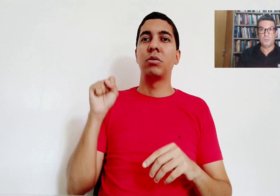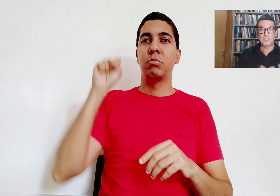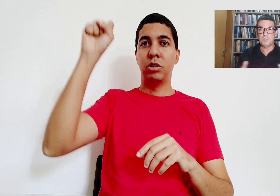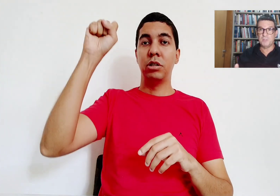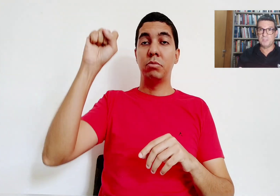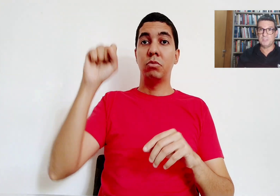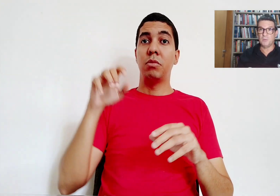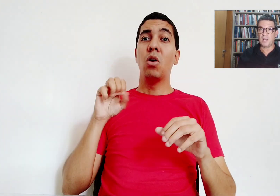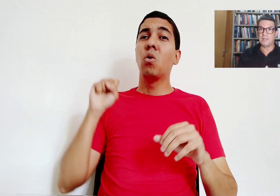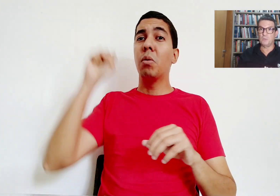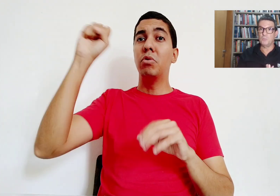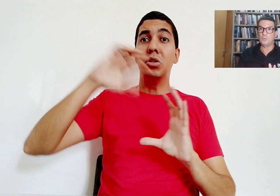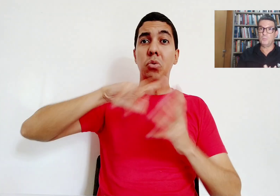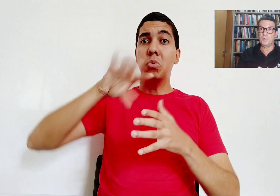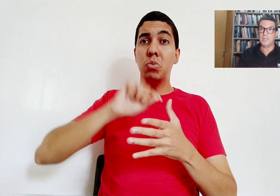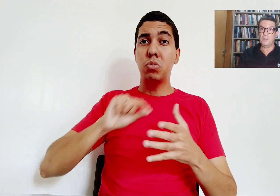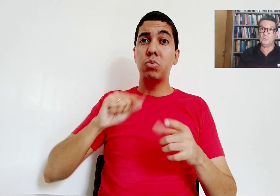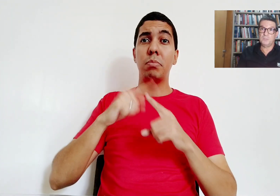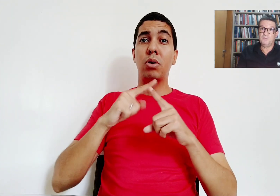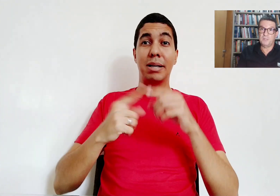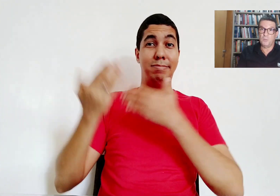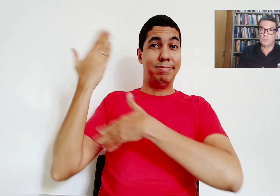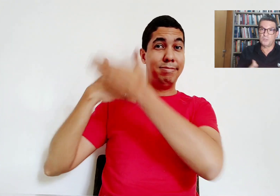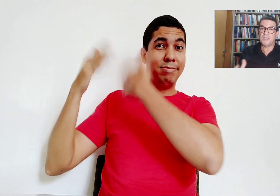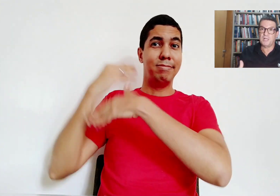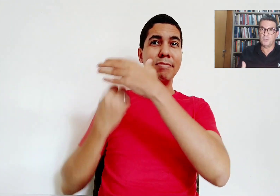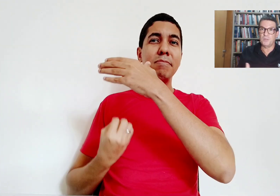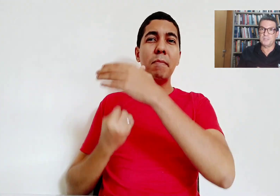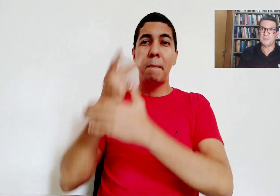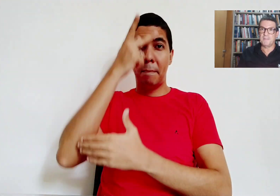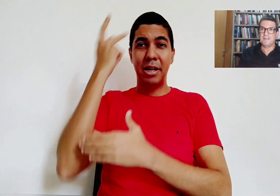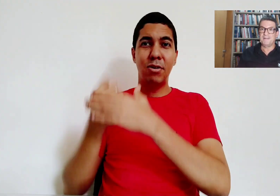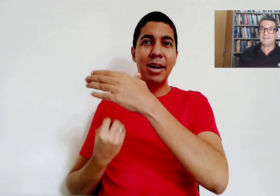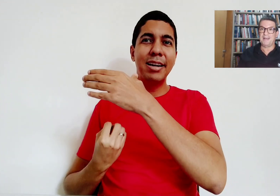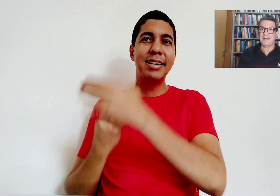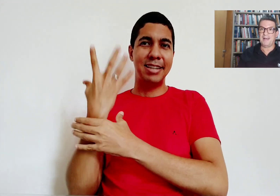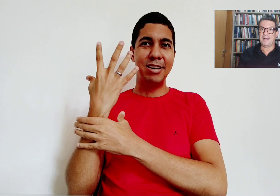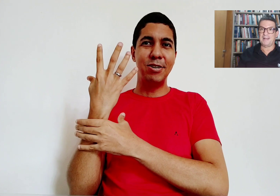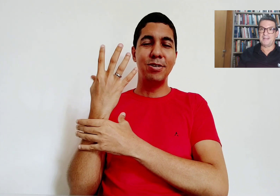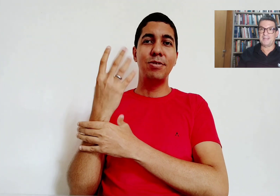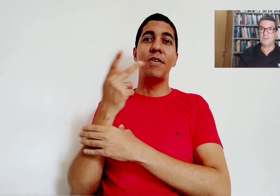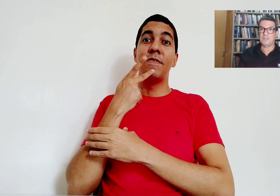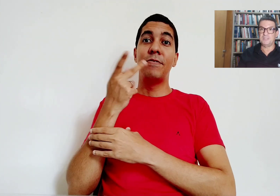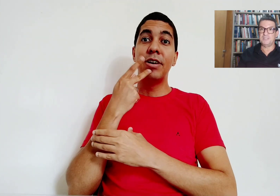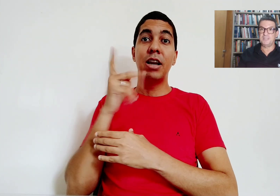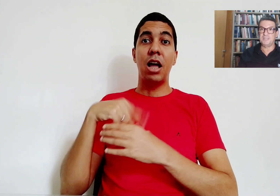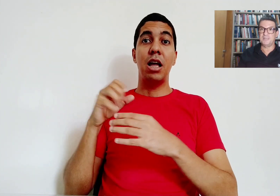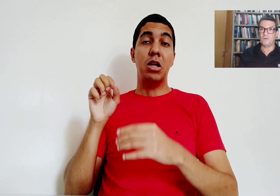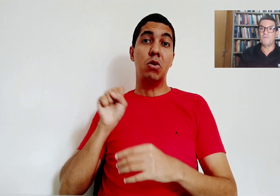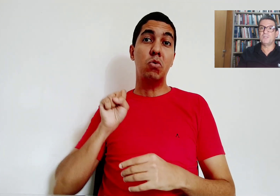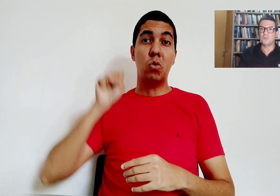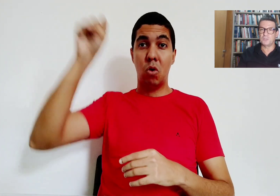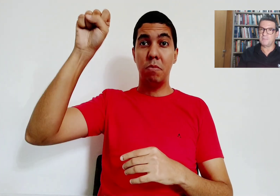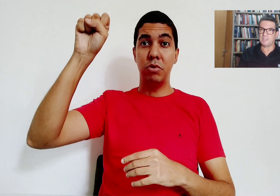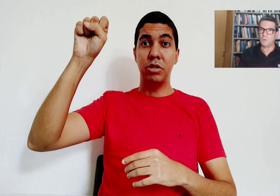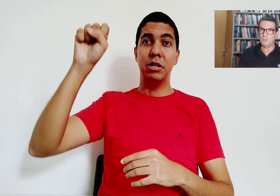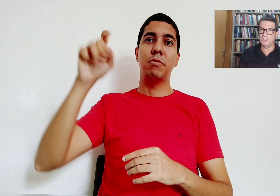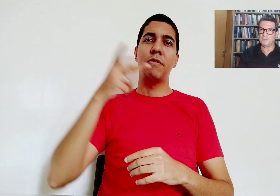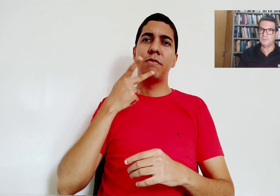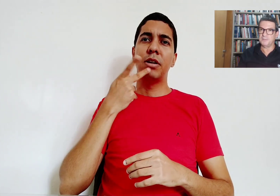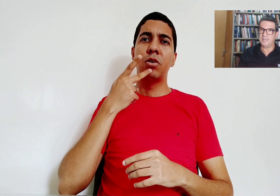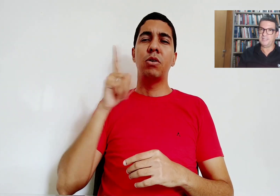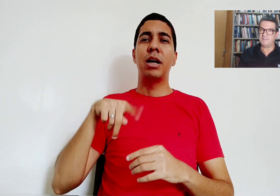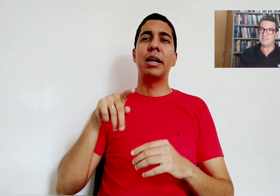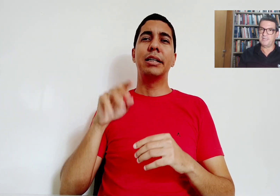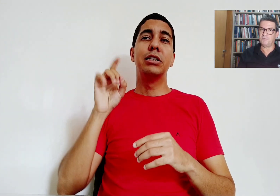O comunismo não existe em lugar nenhum do mundo porque os inventores, os criadores daquilo que se convencionou chamar de